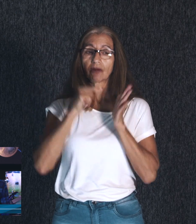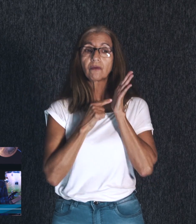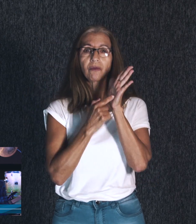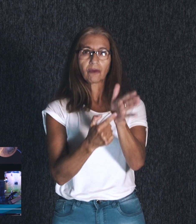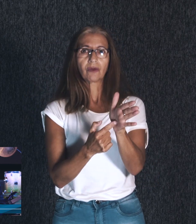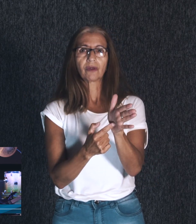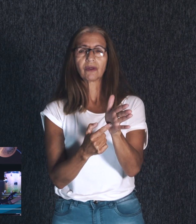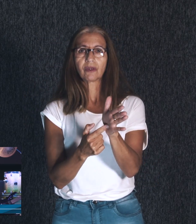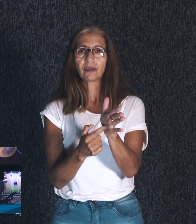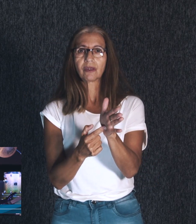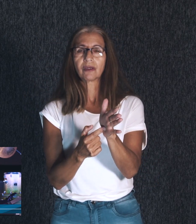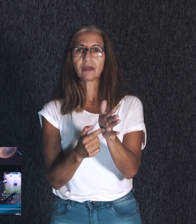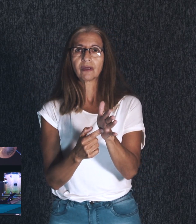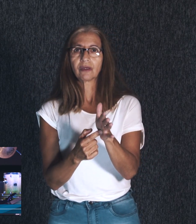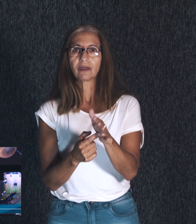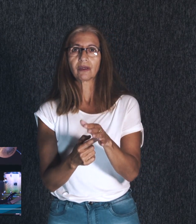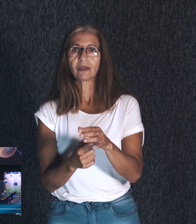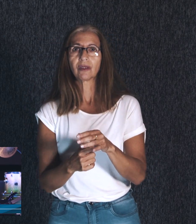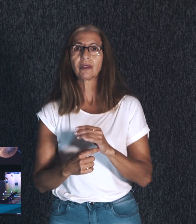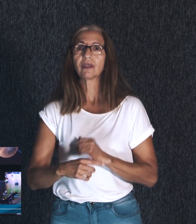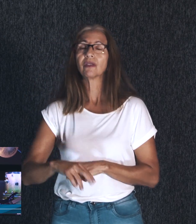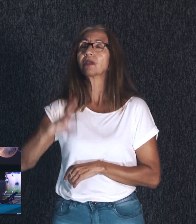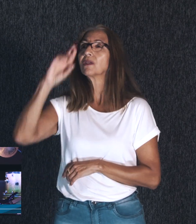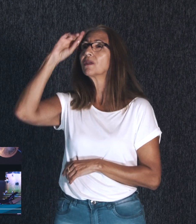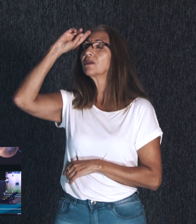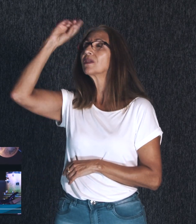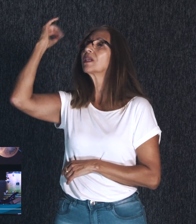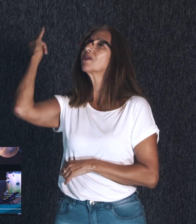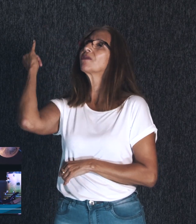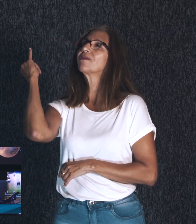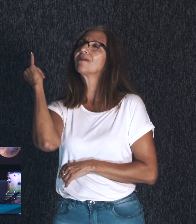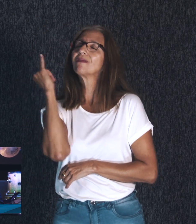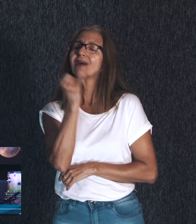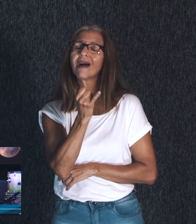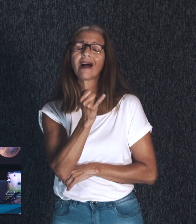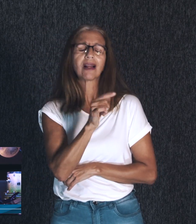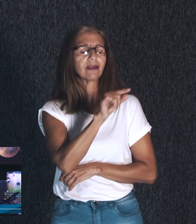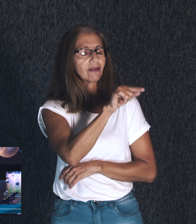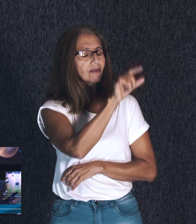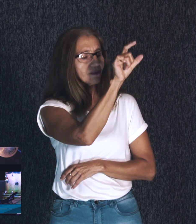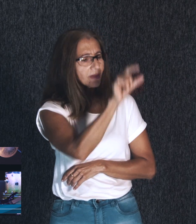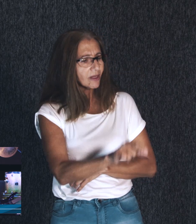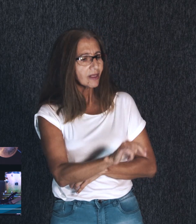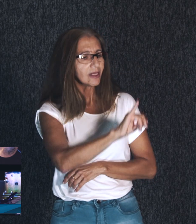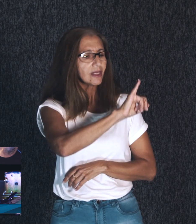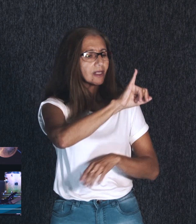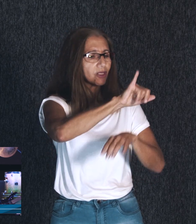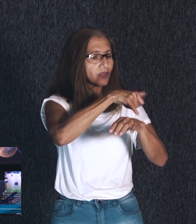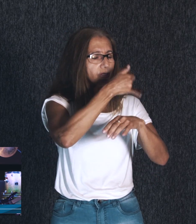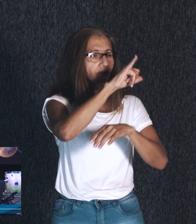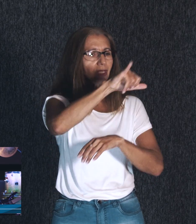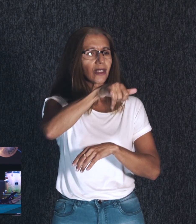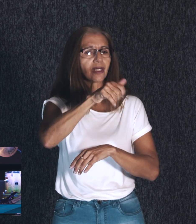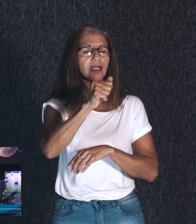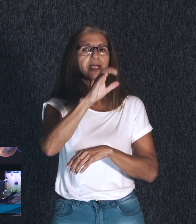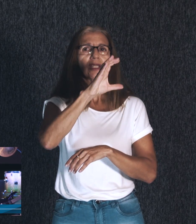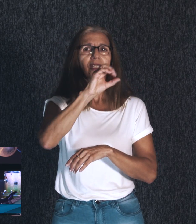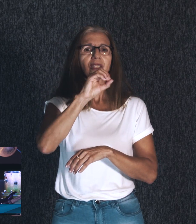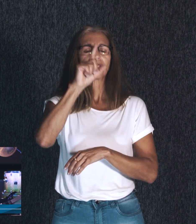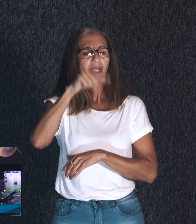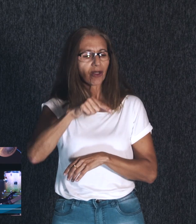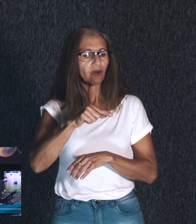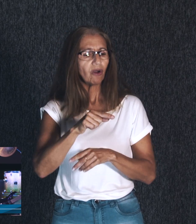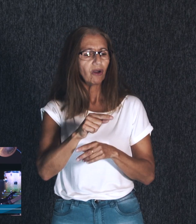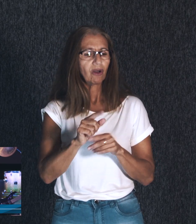Mas agora, assim diz o Senhor, aquele que te criou, ó Jacó, aquele que o formou, ó